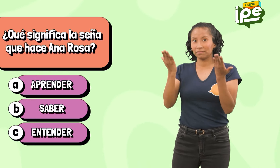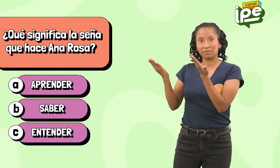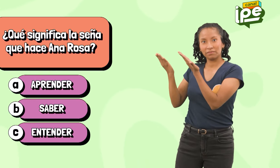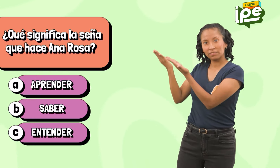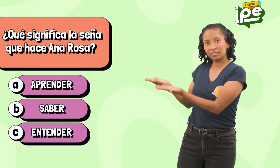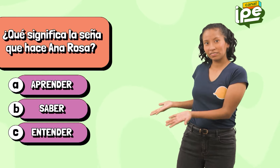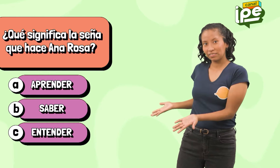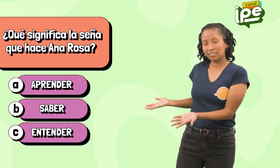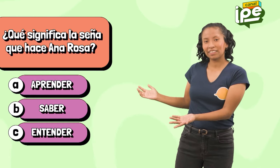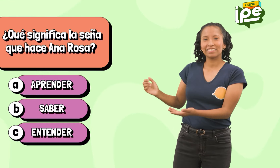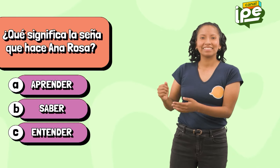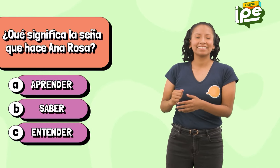vamos veamos las